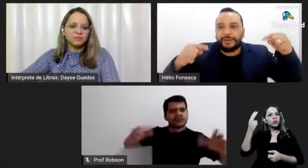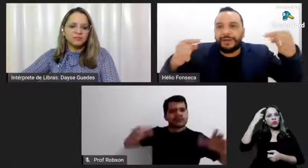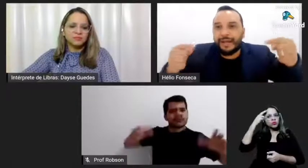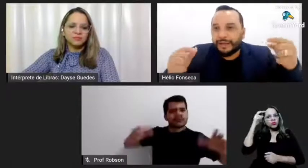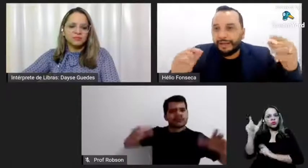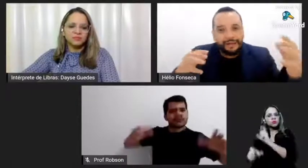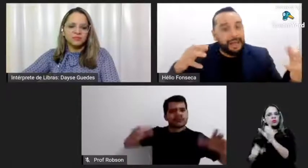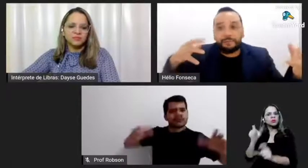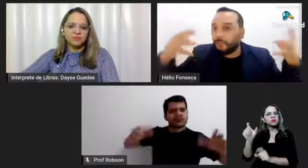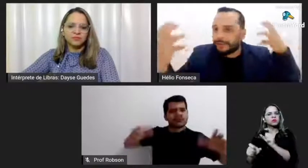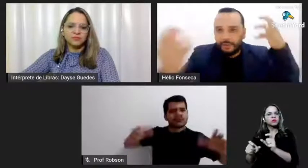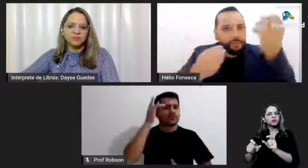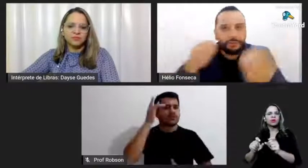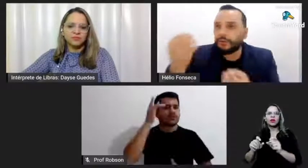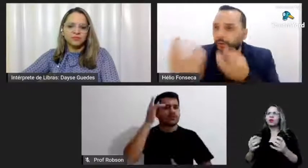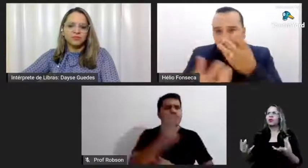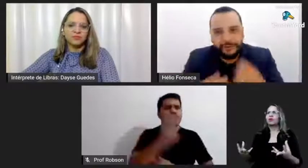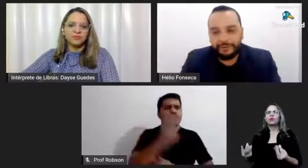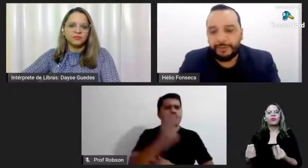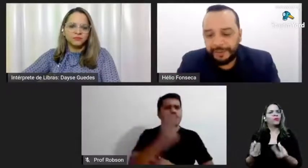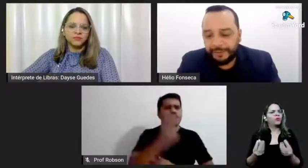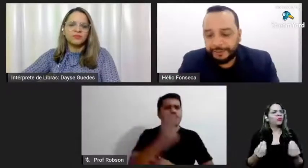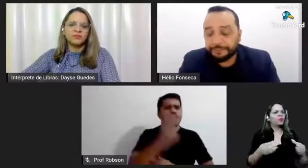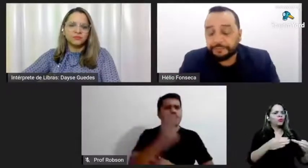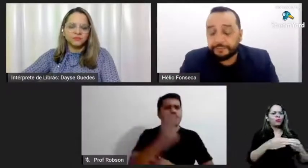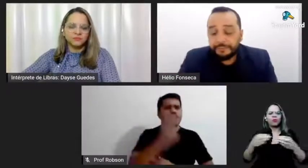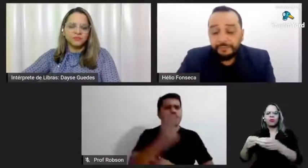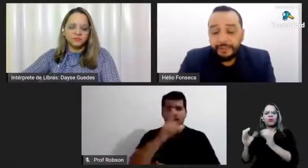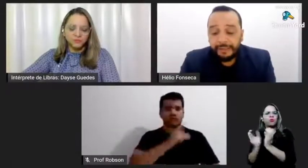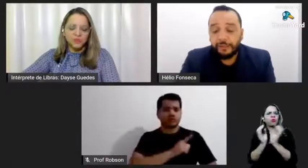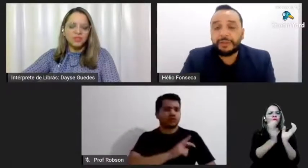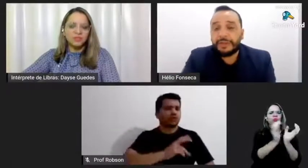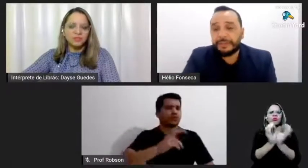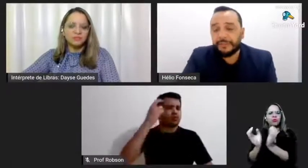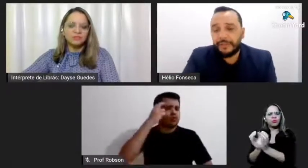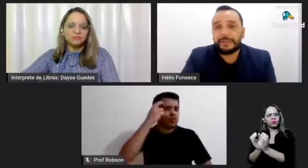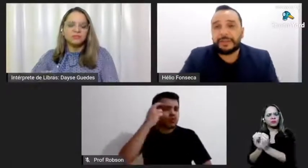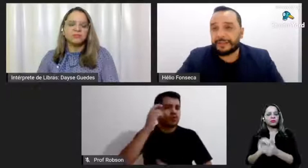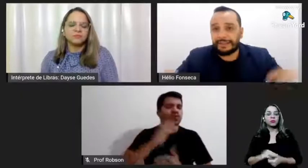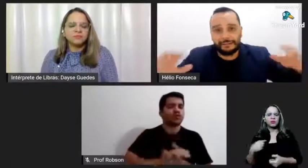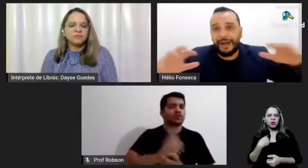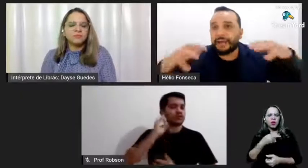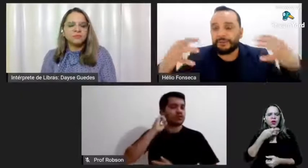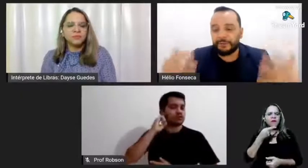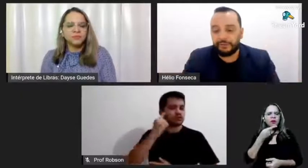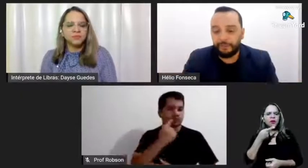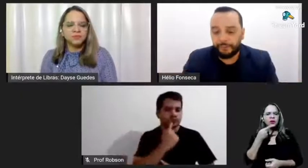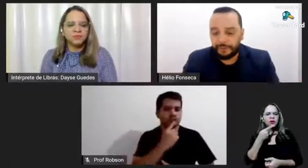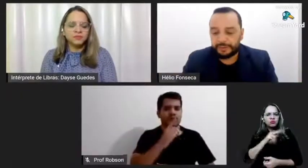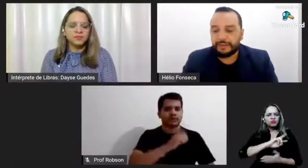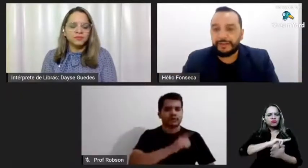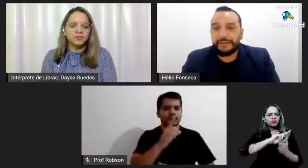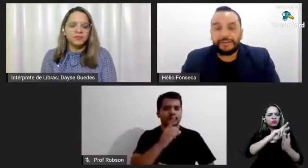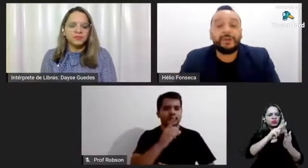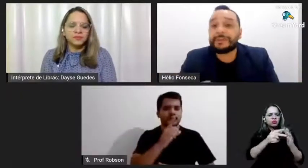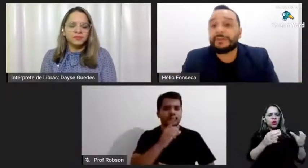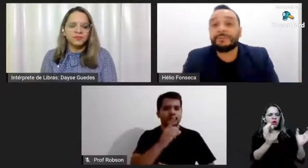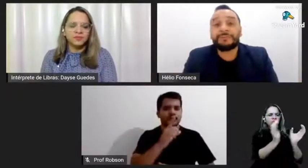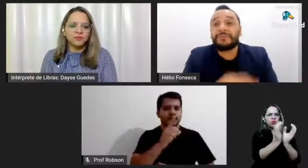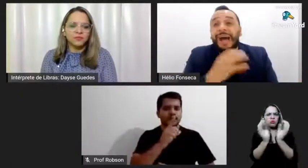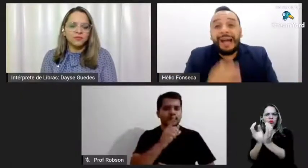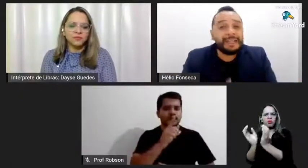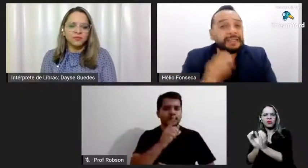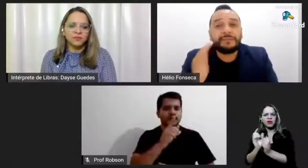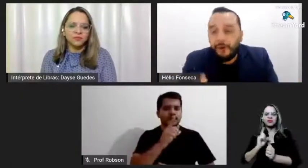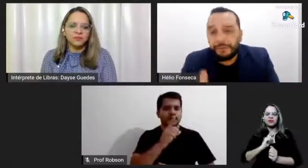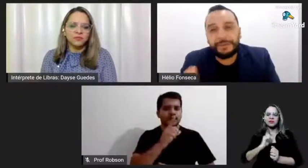que se tornaram... são muitos grupos aí no meio, né? E quando nós estamos falando desses vários grupos, nós